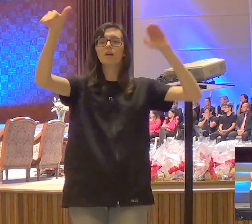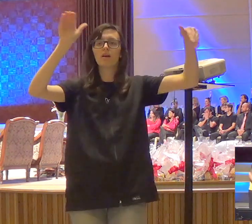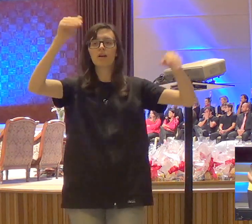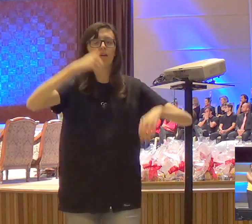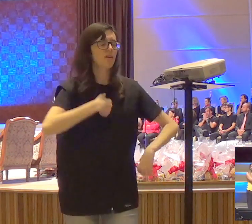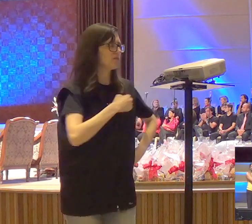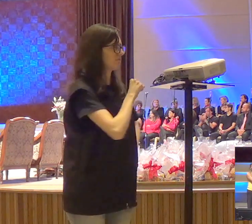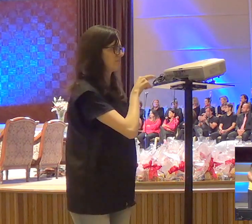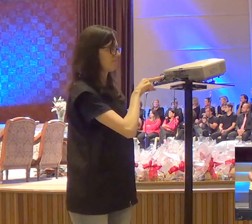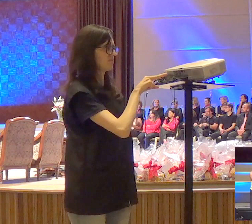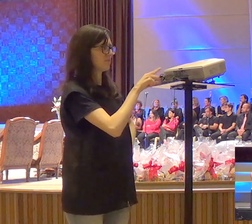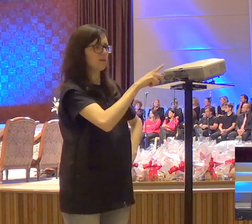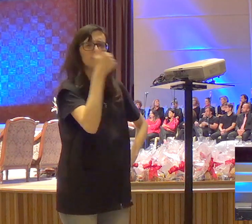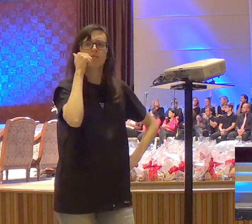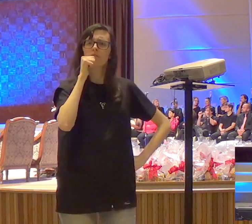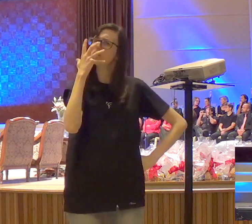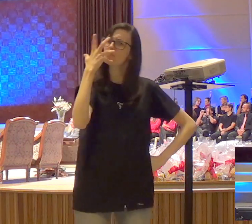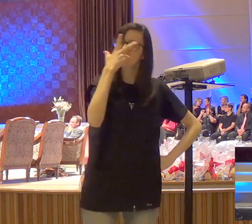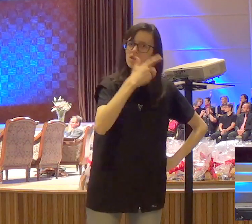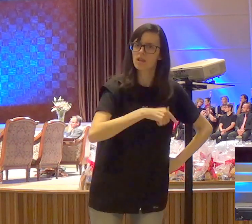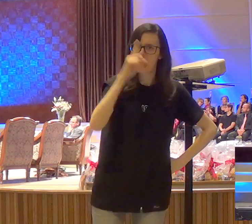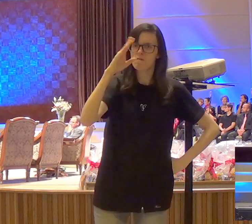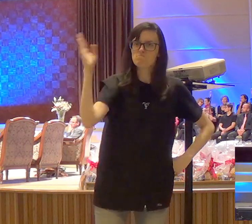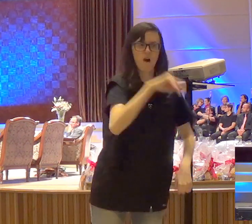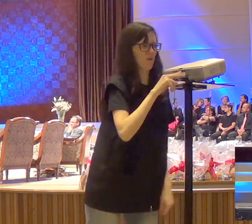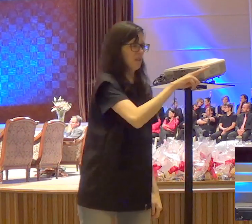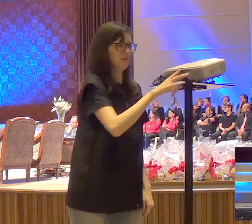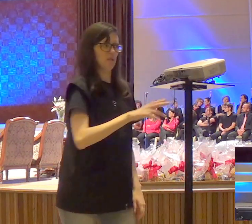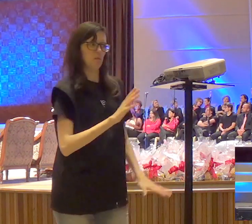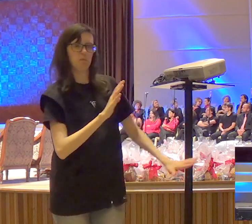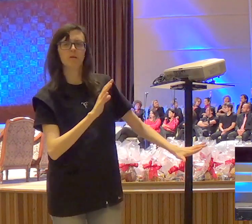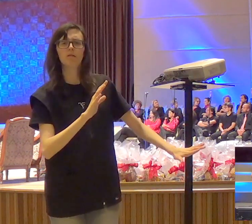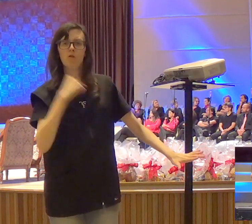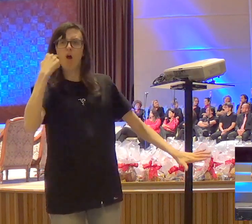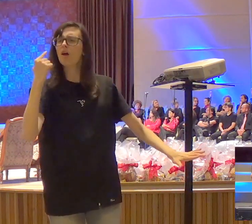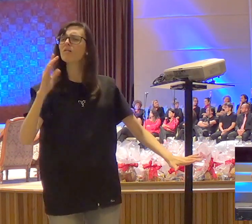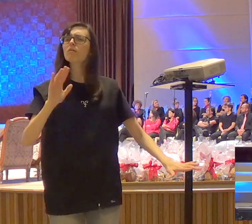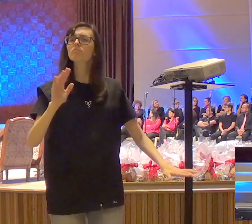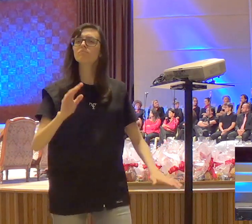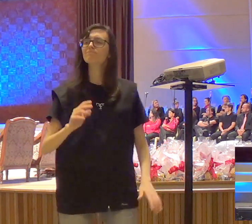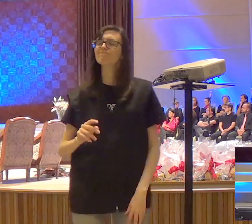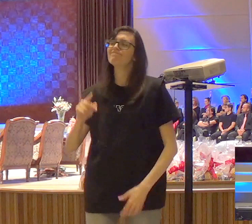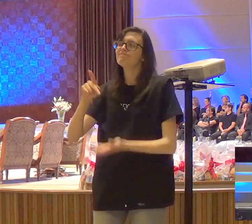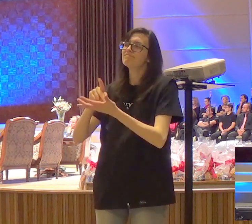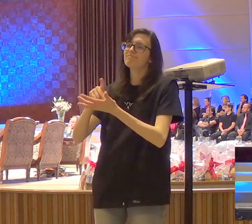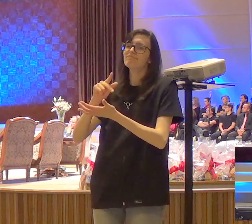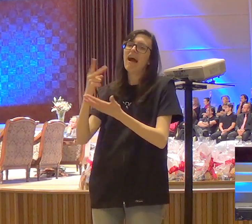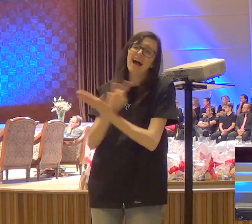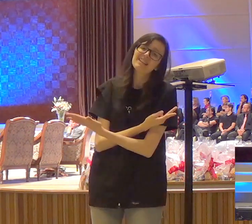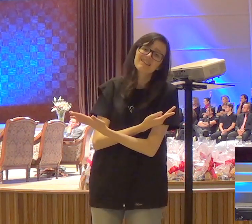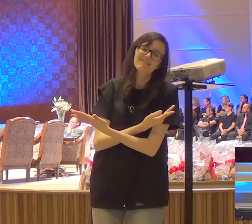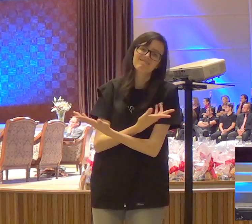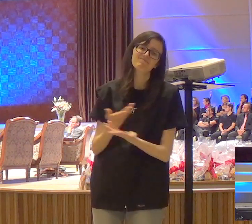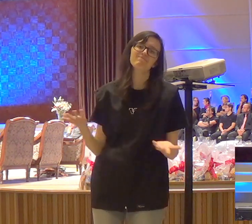não parecem animais encarcerados. They look like human beings who have made mistakes. Parecem pessoas que cometeram erros. Who want nothing